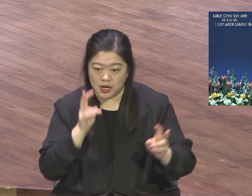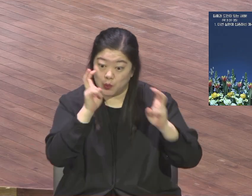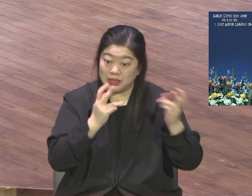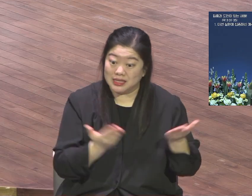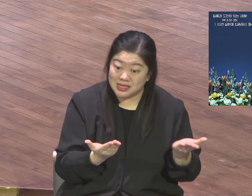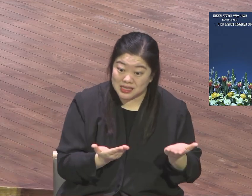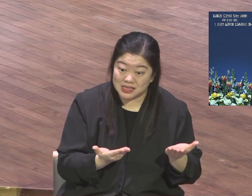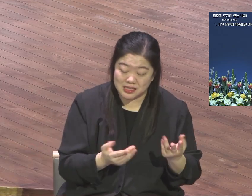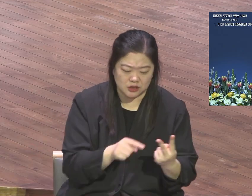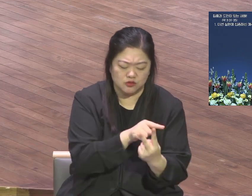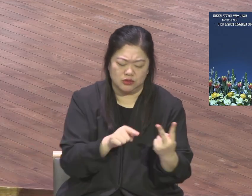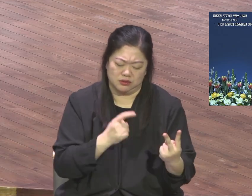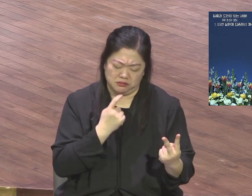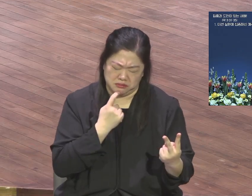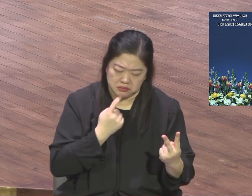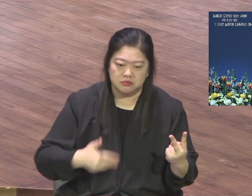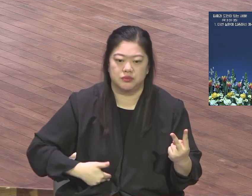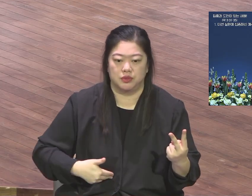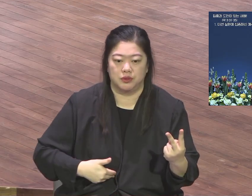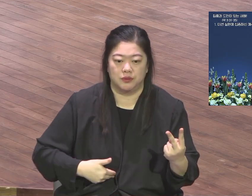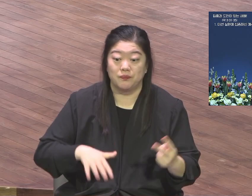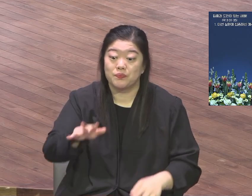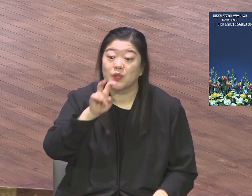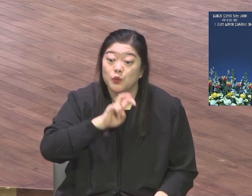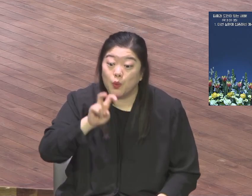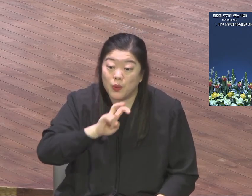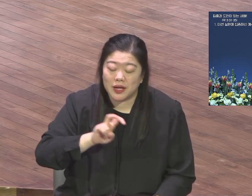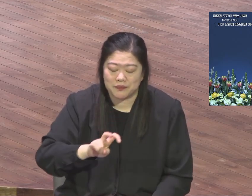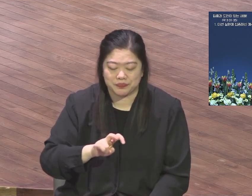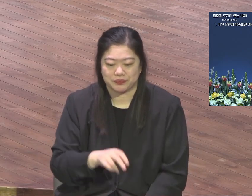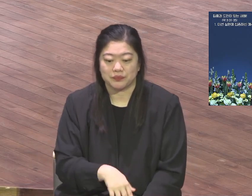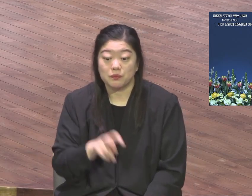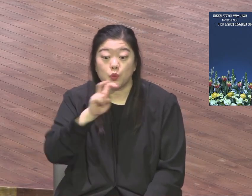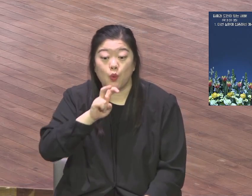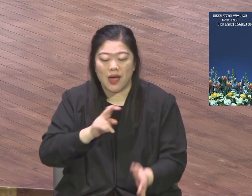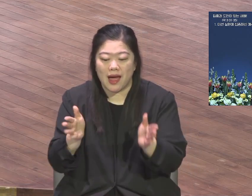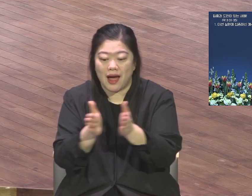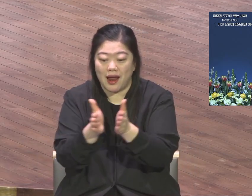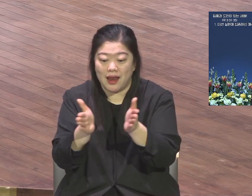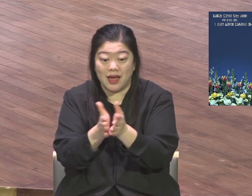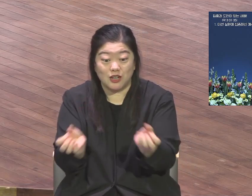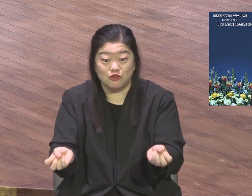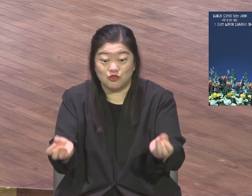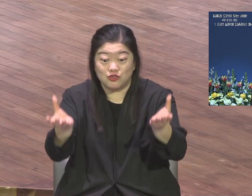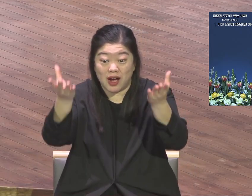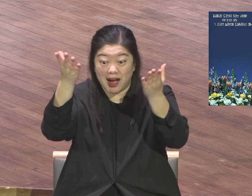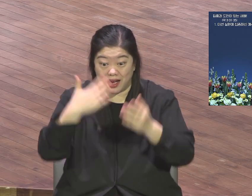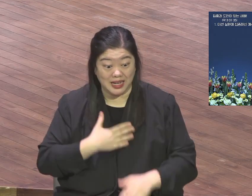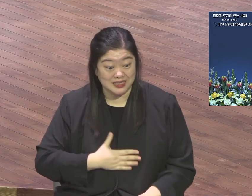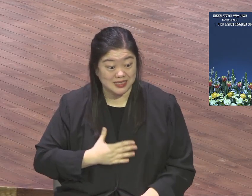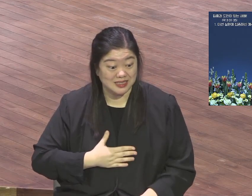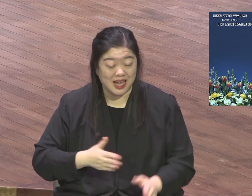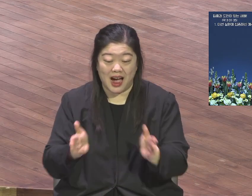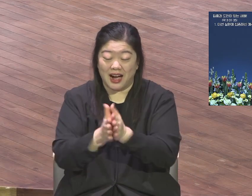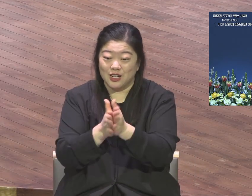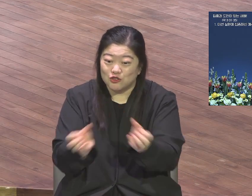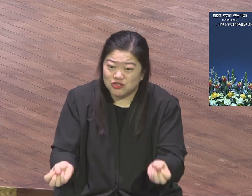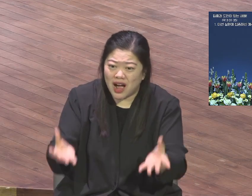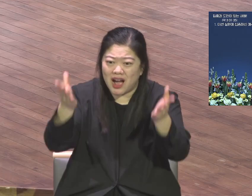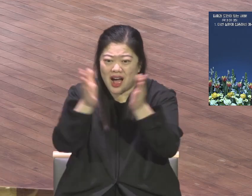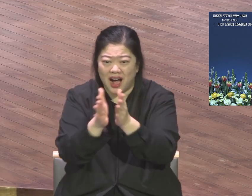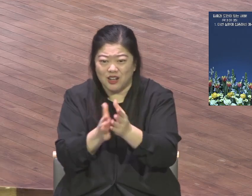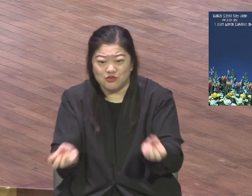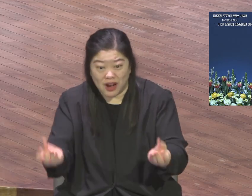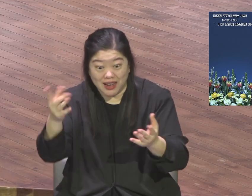이 메시아 작곡가 헨델 헨델의 메시아 그 중에 할렐루야도 있잖아요. 여러분 뭐 얼마나